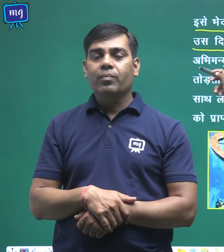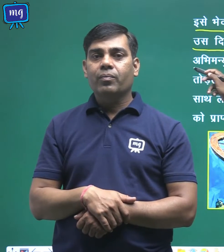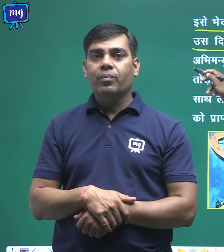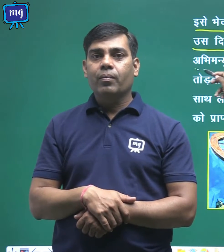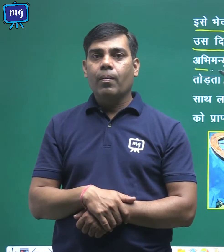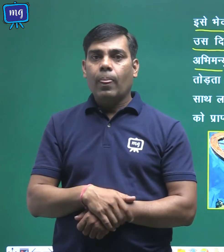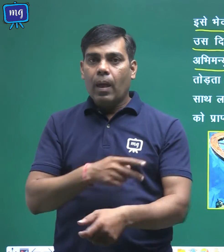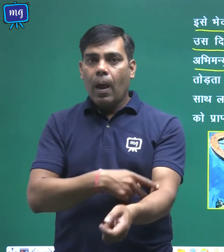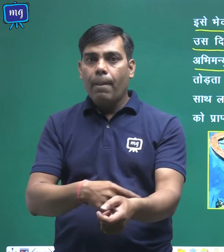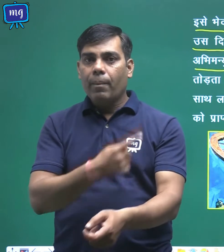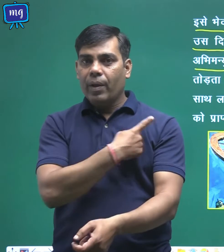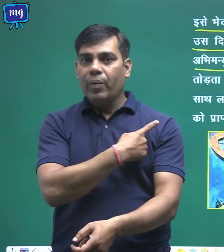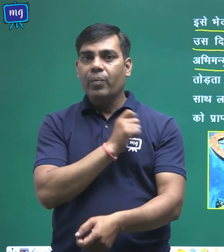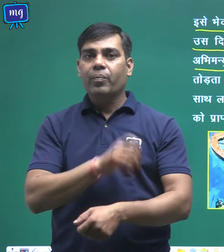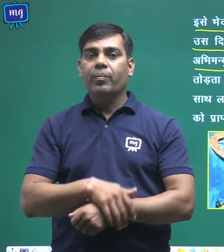अभिमन्यु